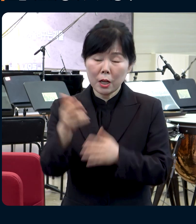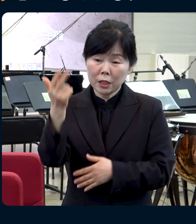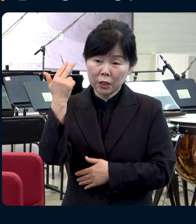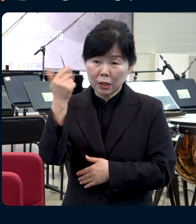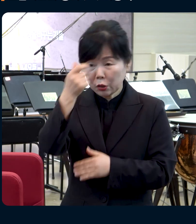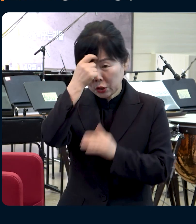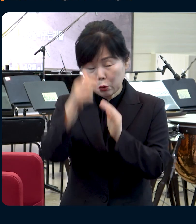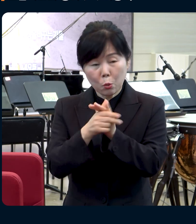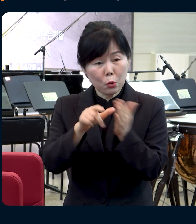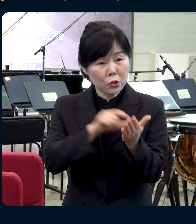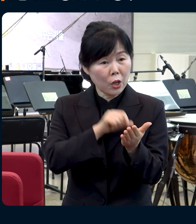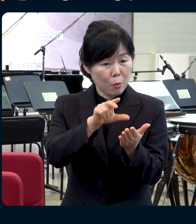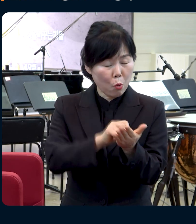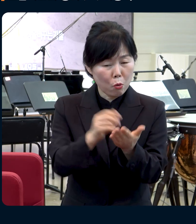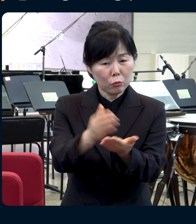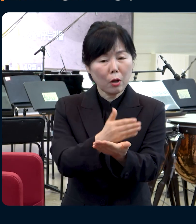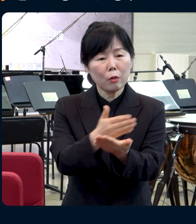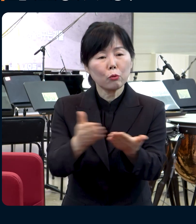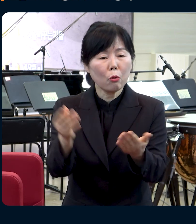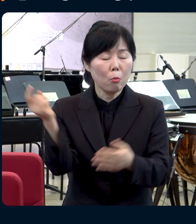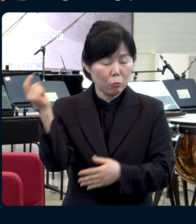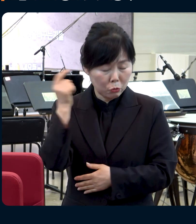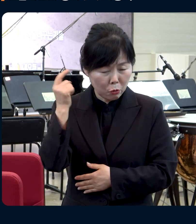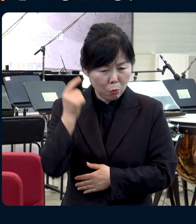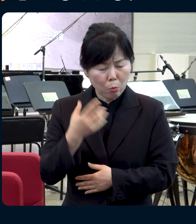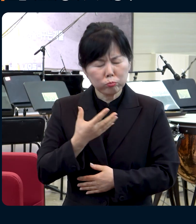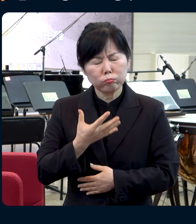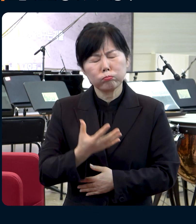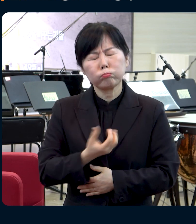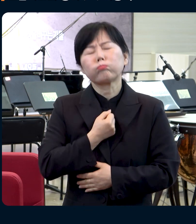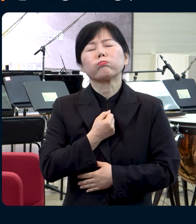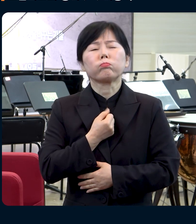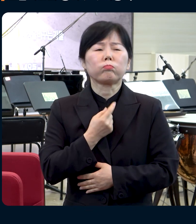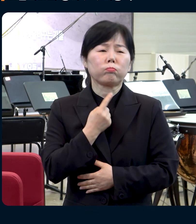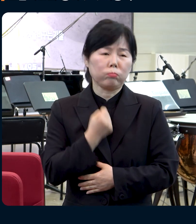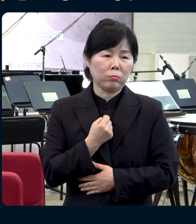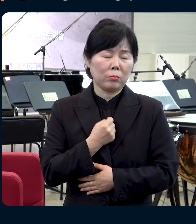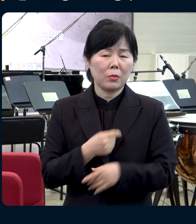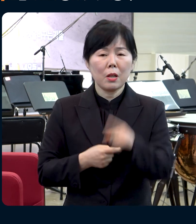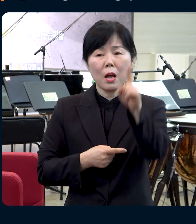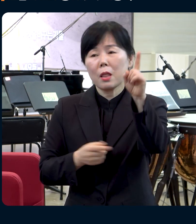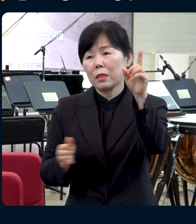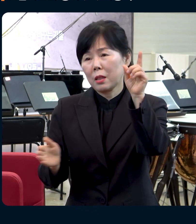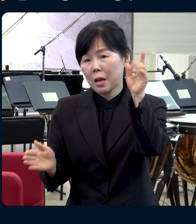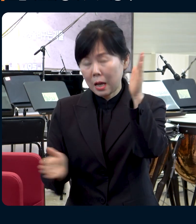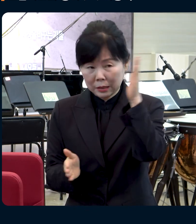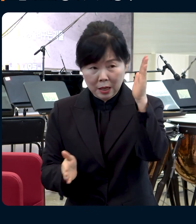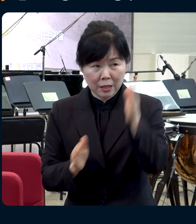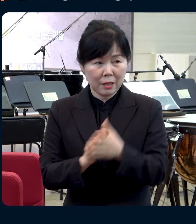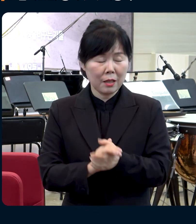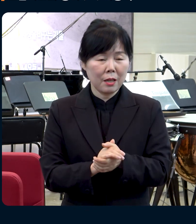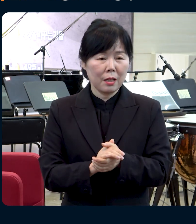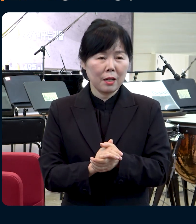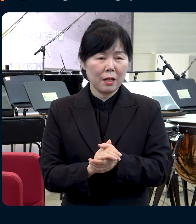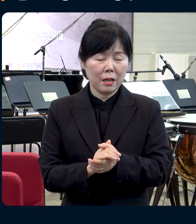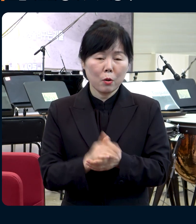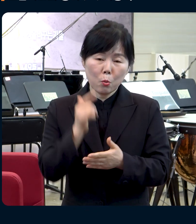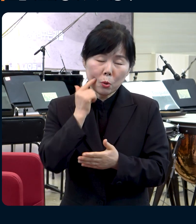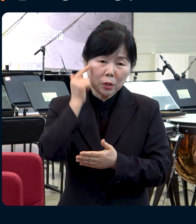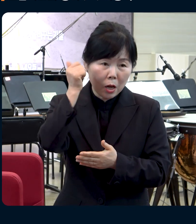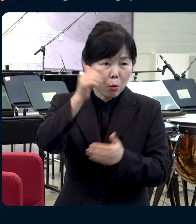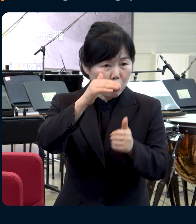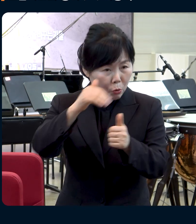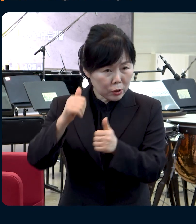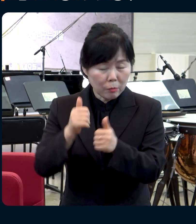가운데 제 마음이 참 내려앉는 기도의 제목을 듣게 됐습니다. 어떤 한 학생이 정말 주님의 소명을 받고 우리